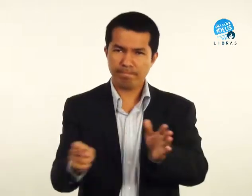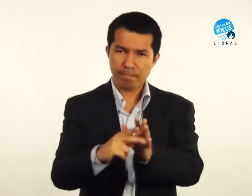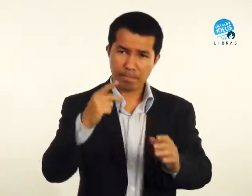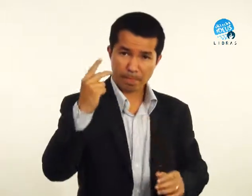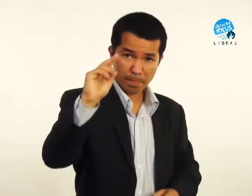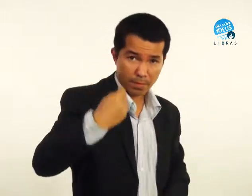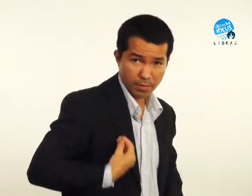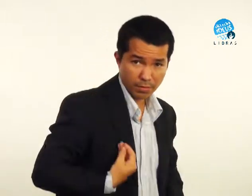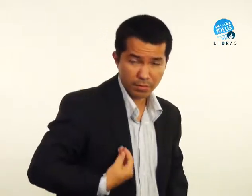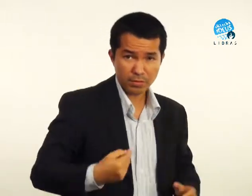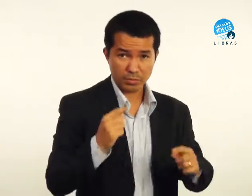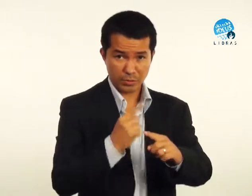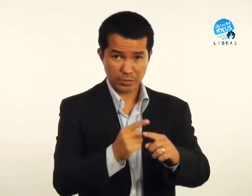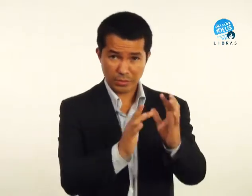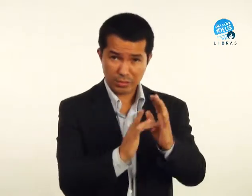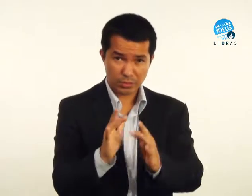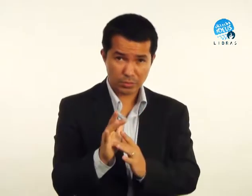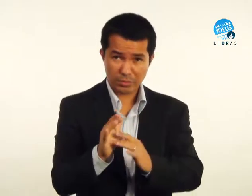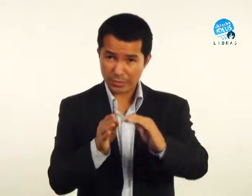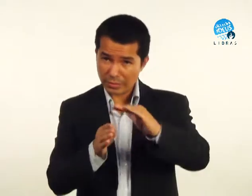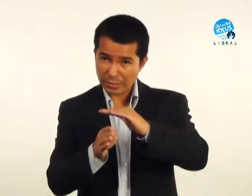e você precisa dEle, porque Ele